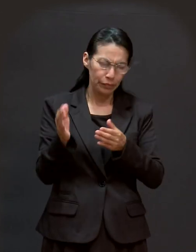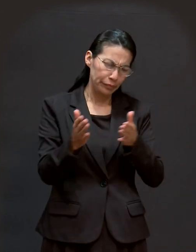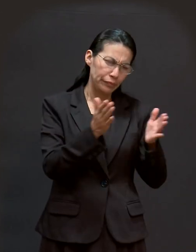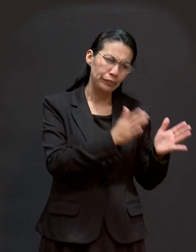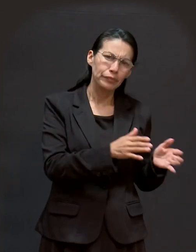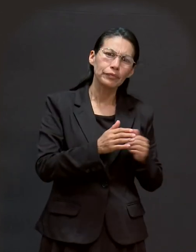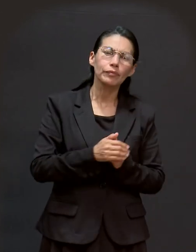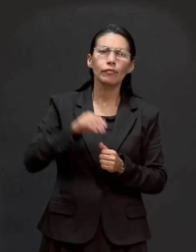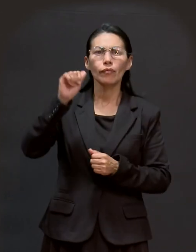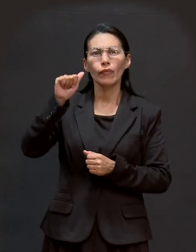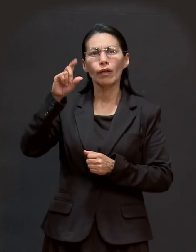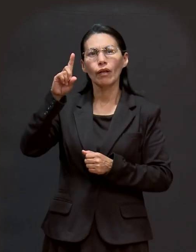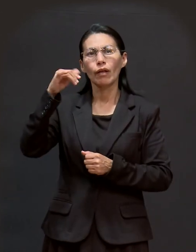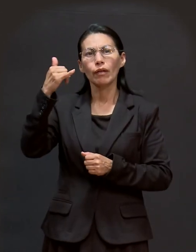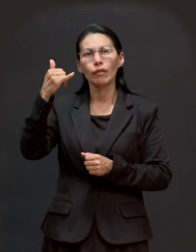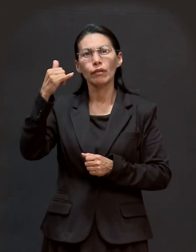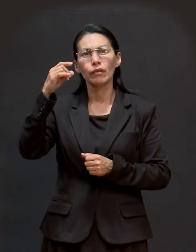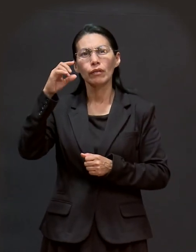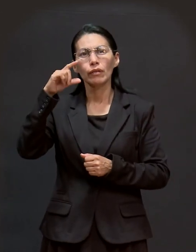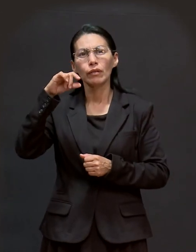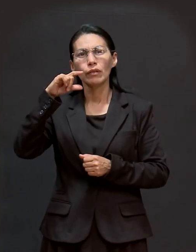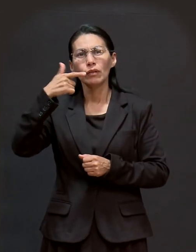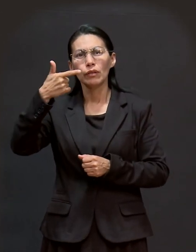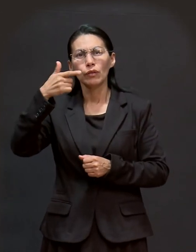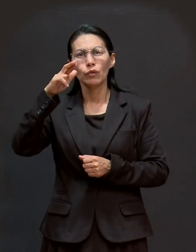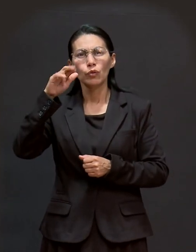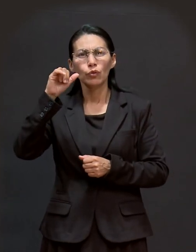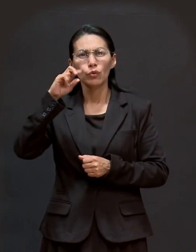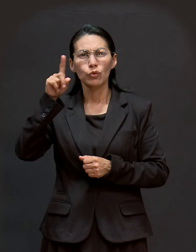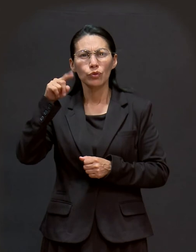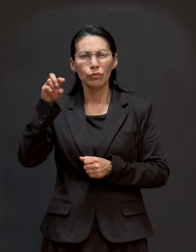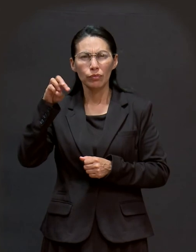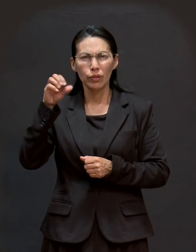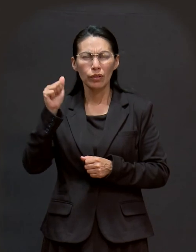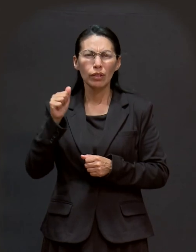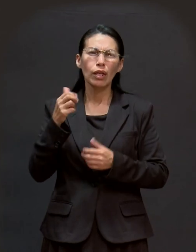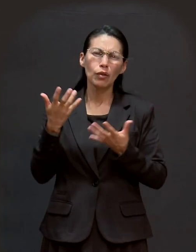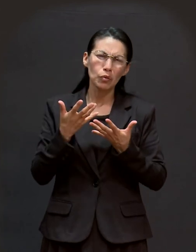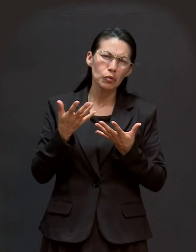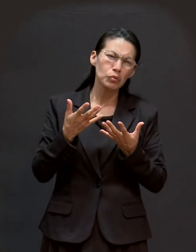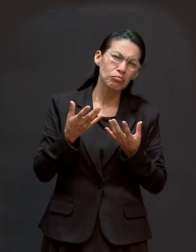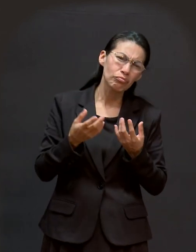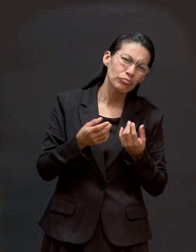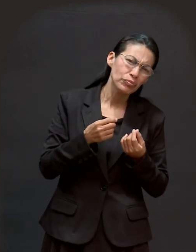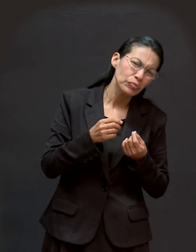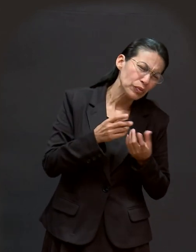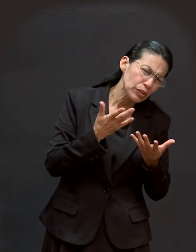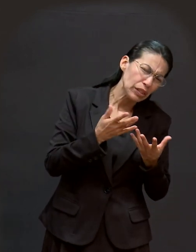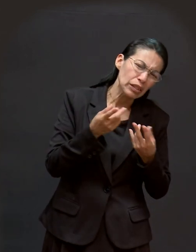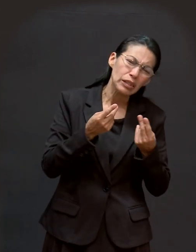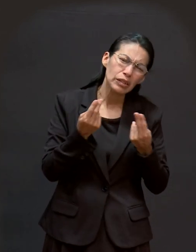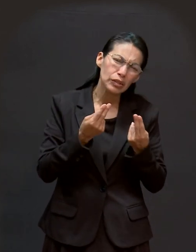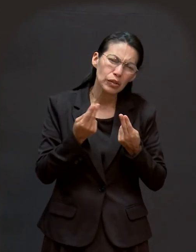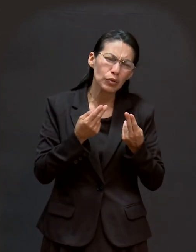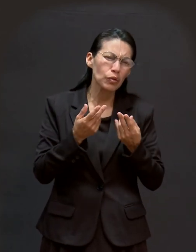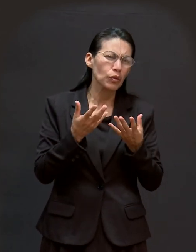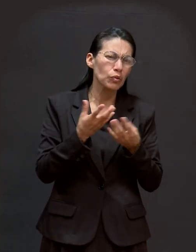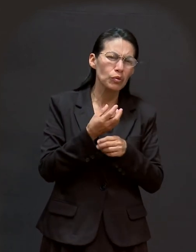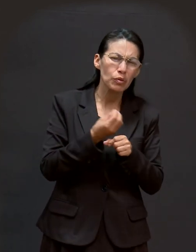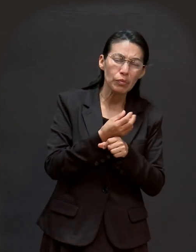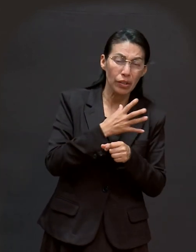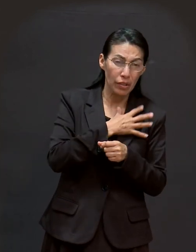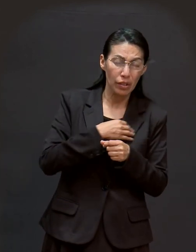a de guzmán y de oración por un trámite que estoy por realizar con mi hija que dios nos guíe y sea